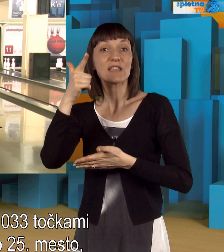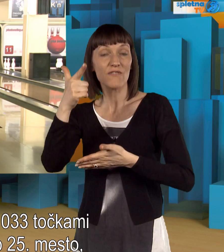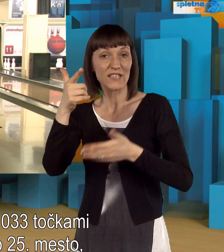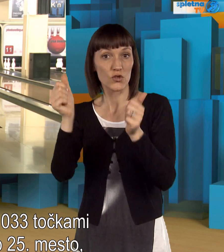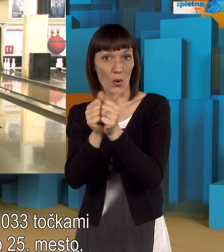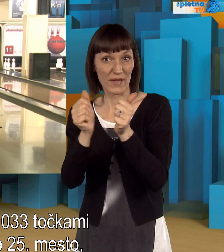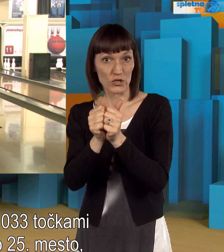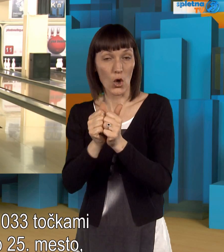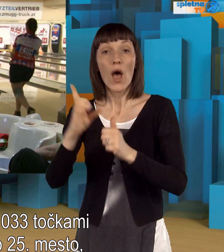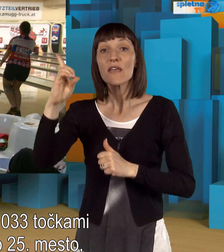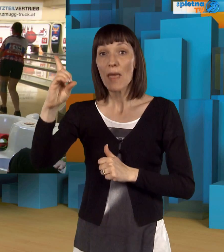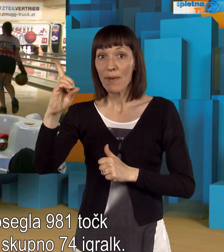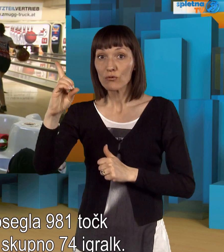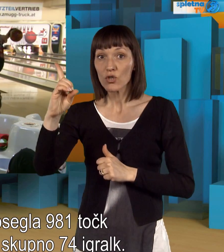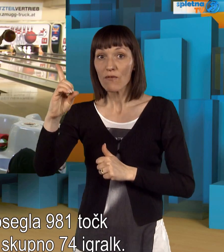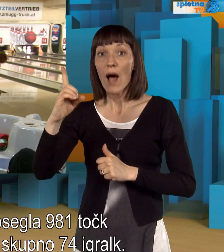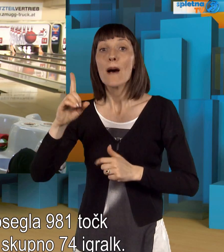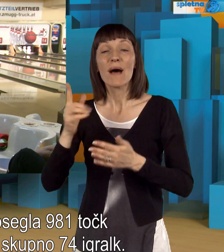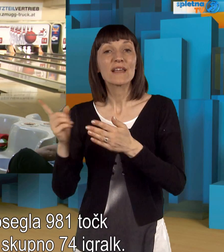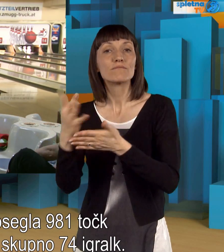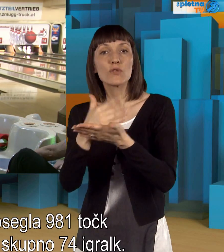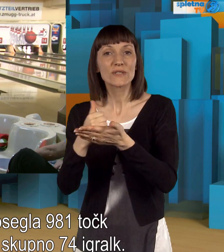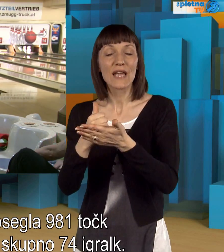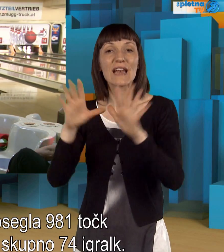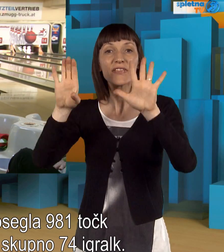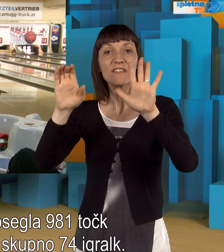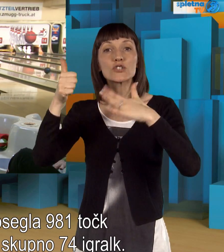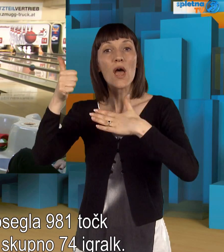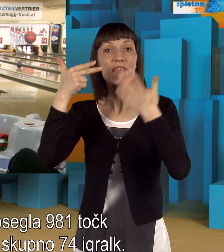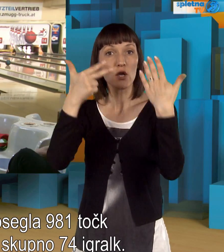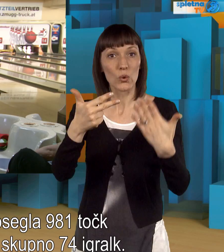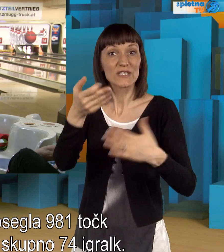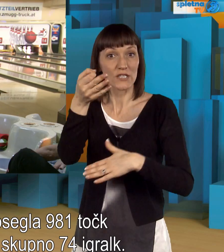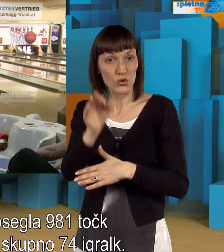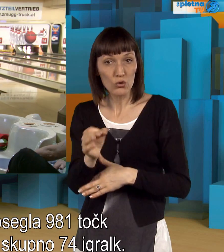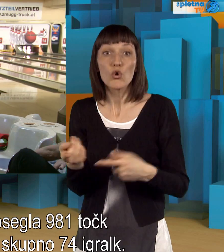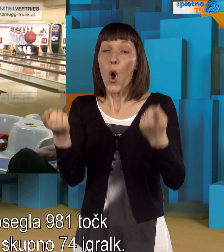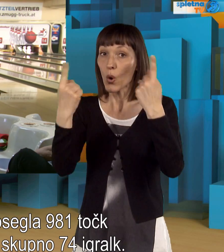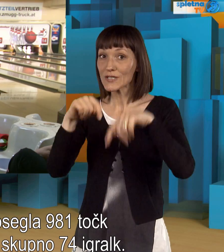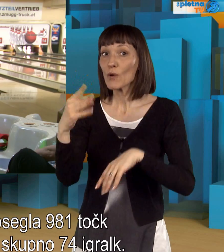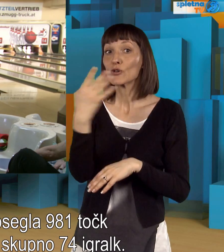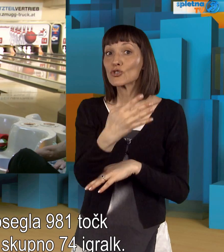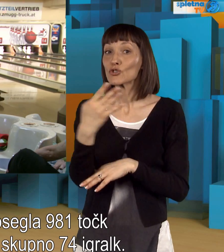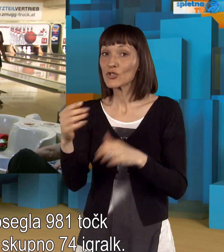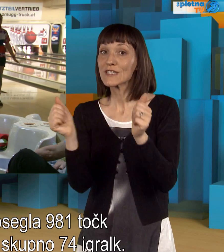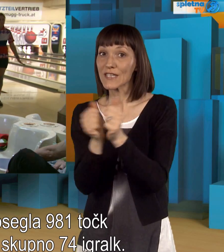Debevčeva pa je dosegla 981 točk oziroma 44. mesto od skupno 74